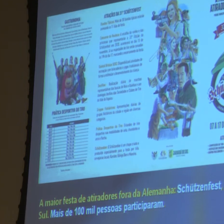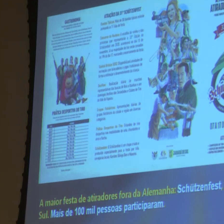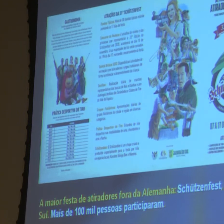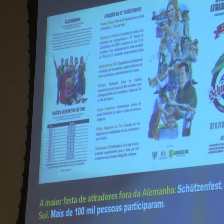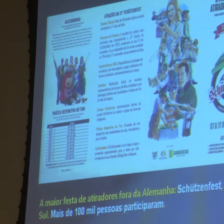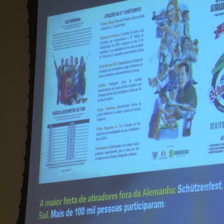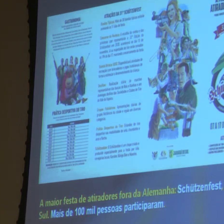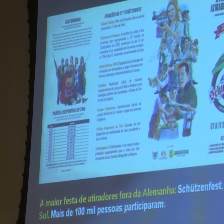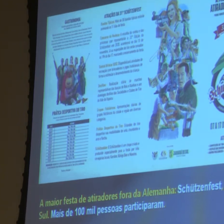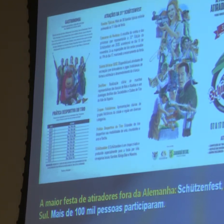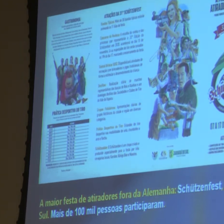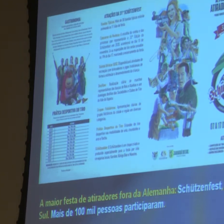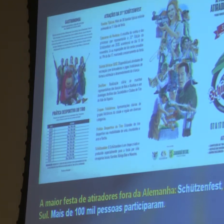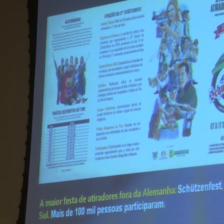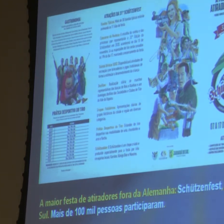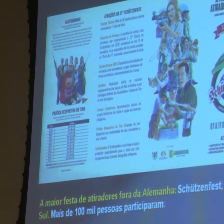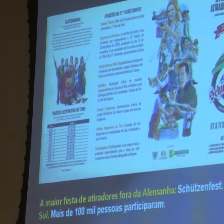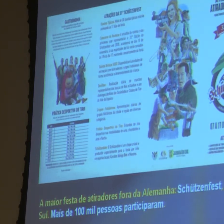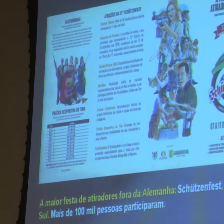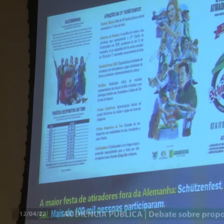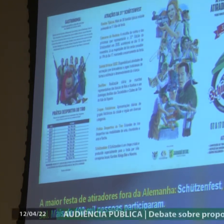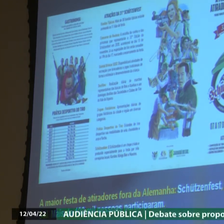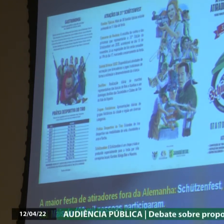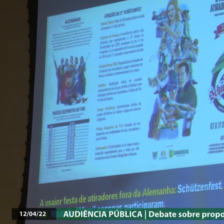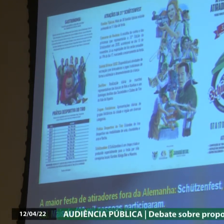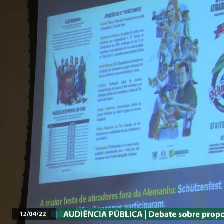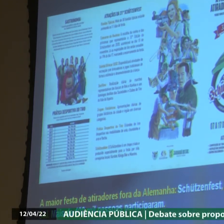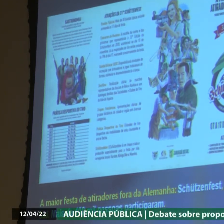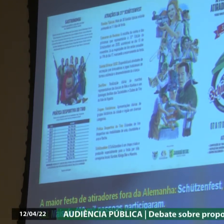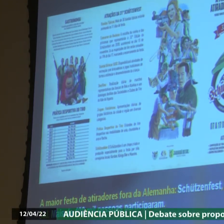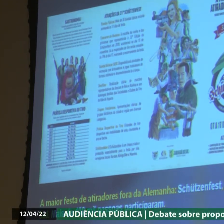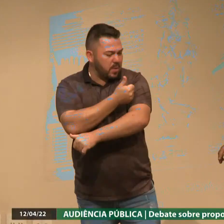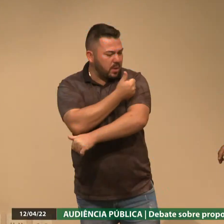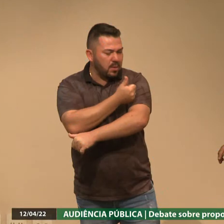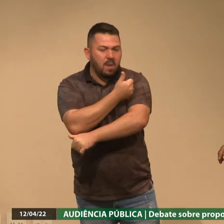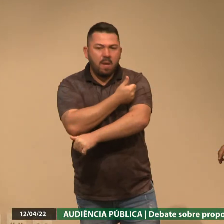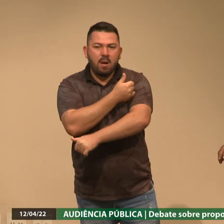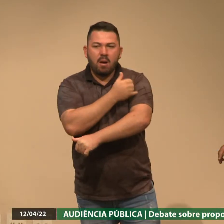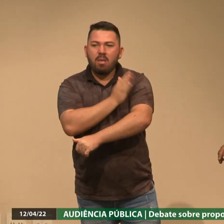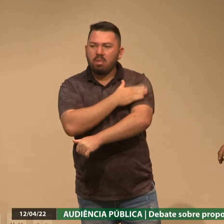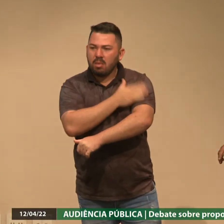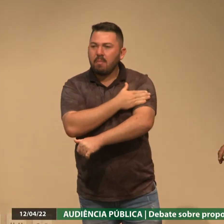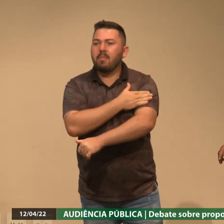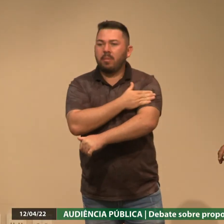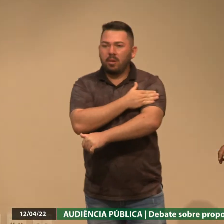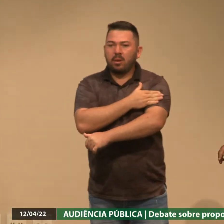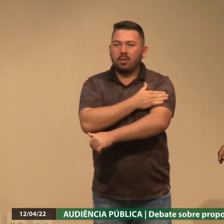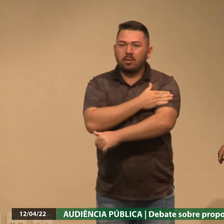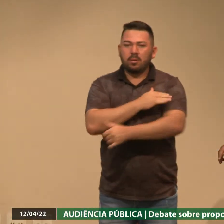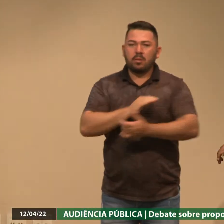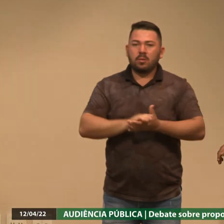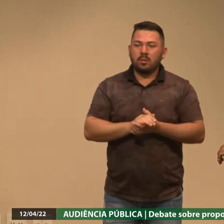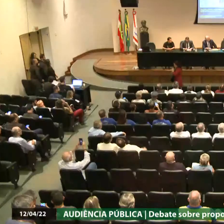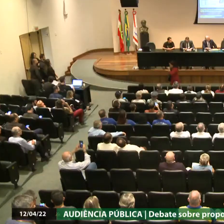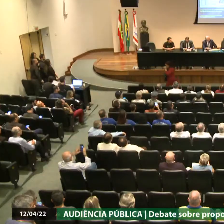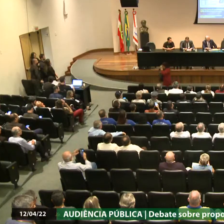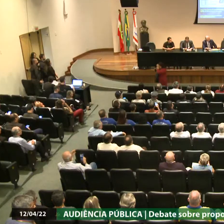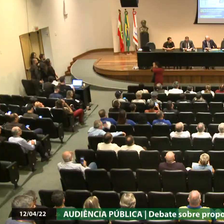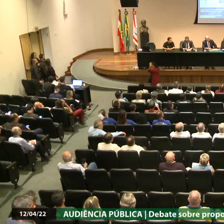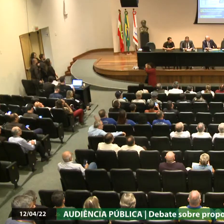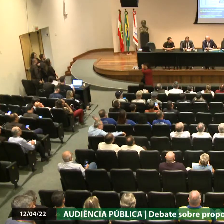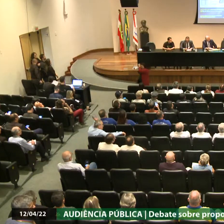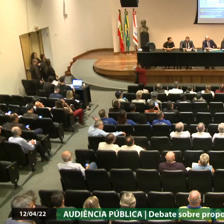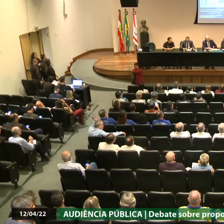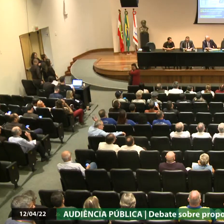tradição tatuada na pele de cada uma daquelas pessoas Deputado Vicente caropreso da terra do Senhor